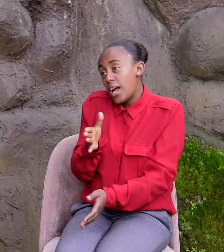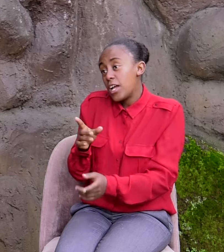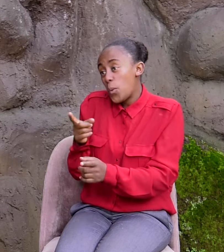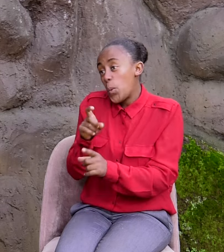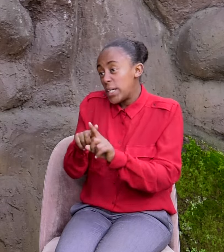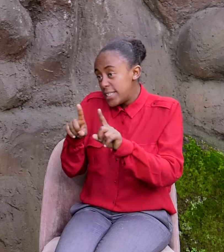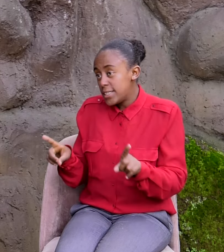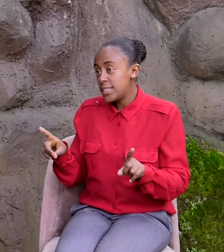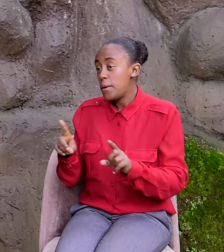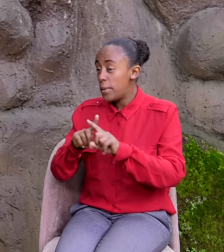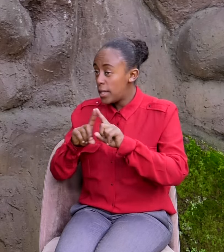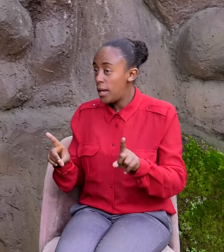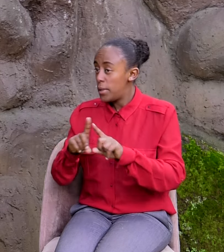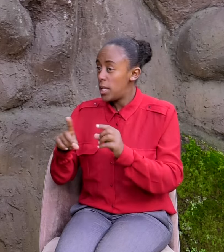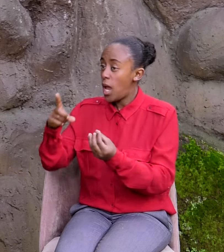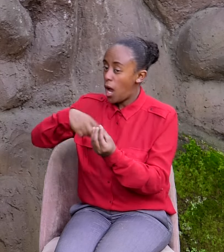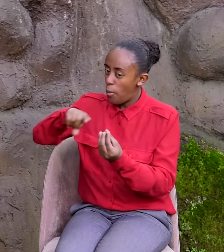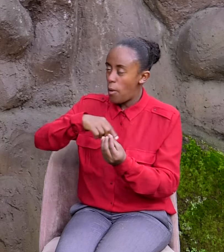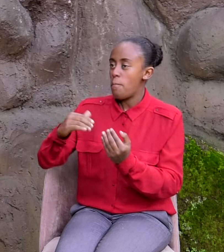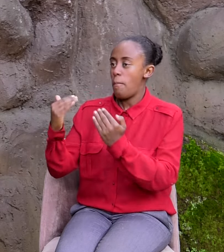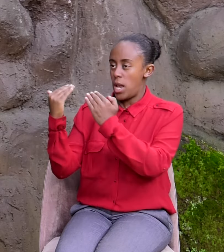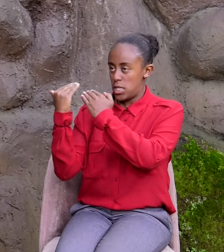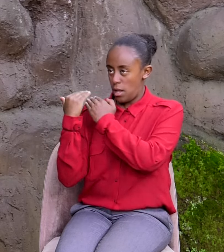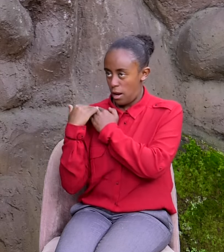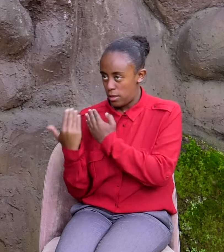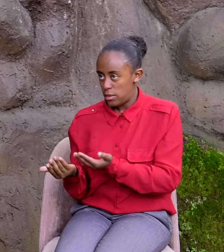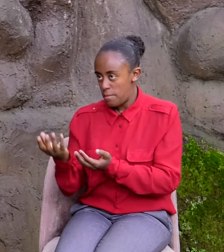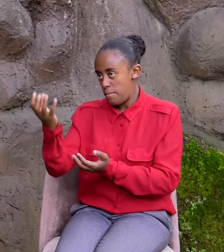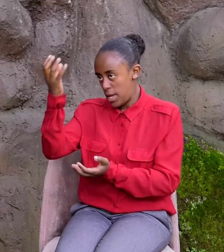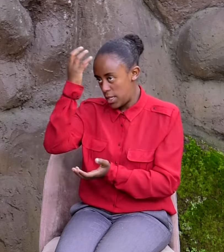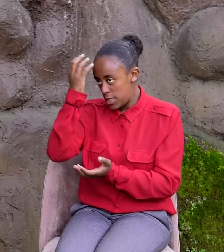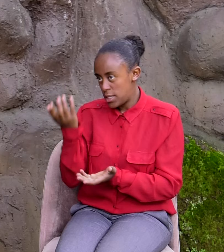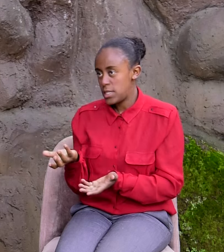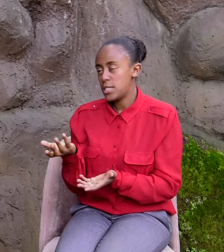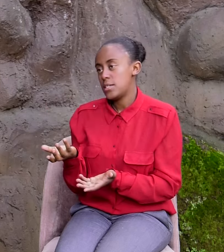ግን በተለይ የአካባቢው ባለስልጣናት፣ መንግስት